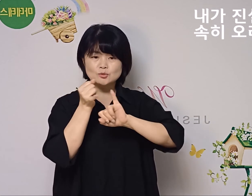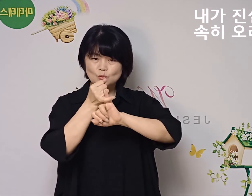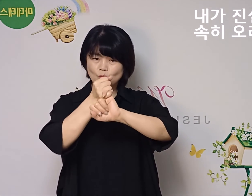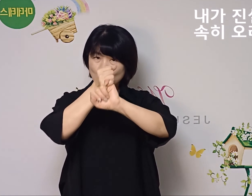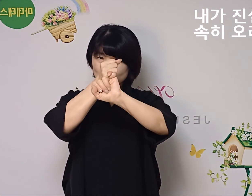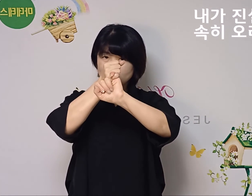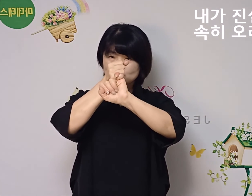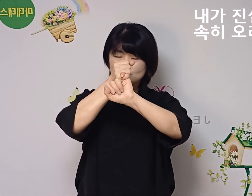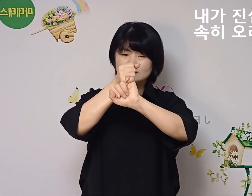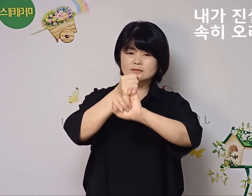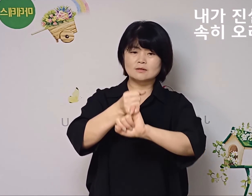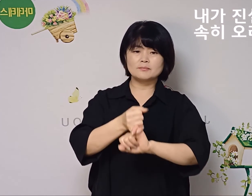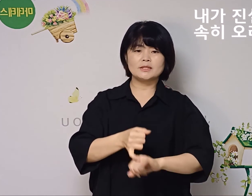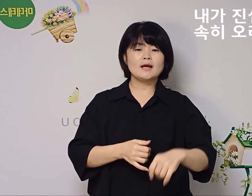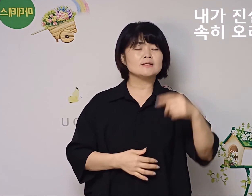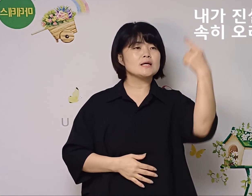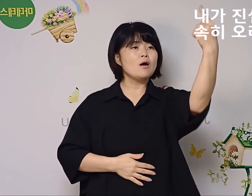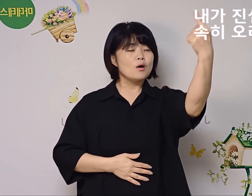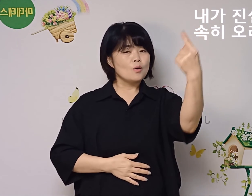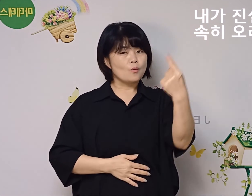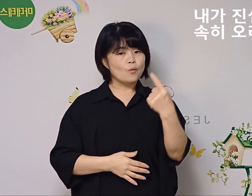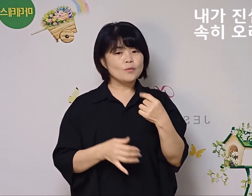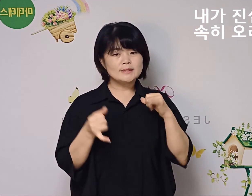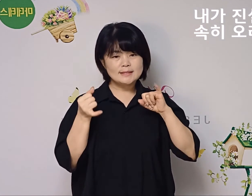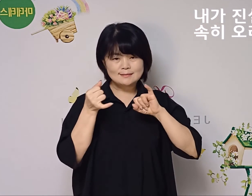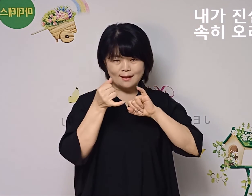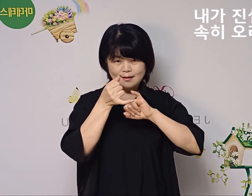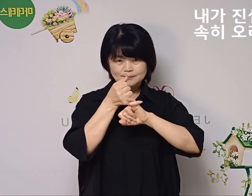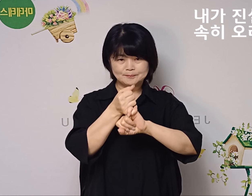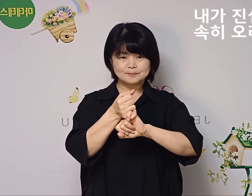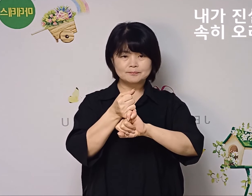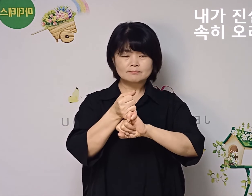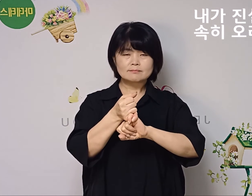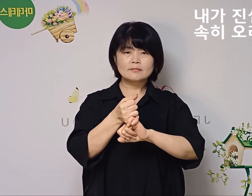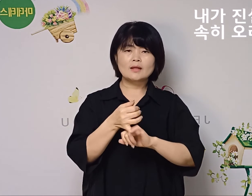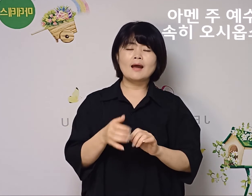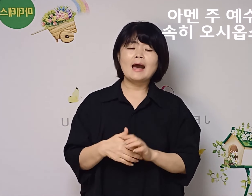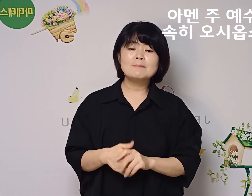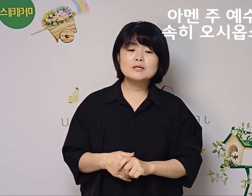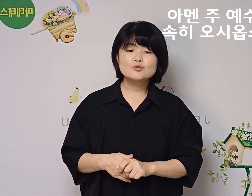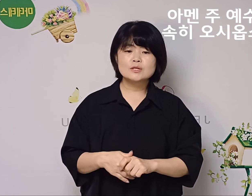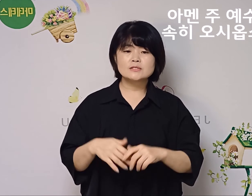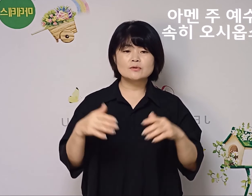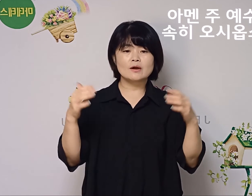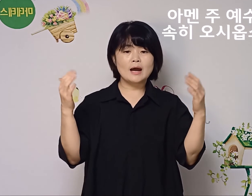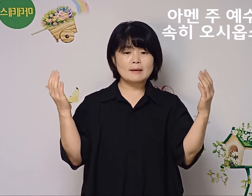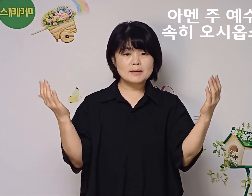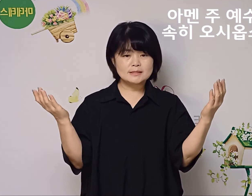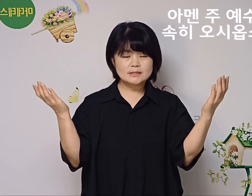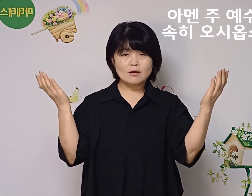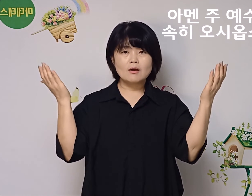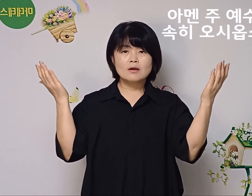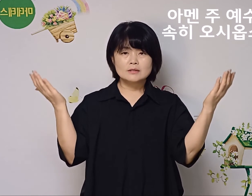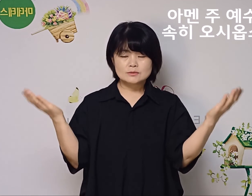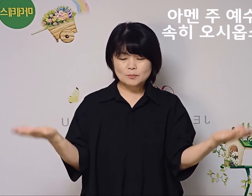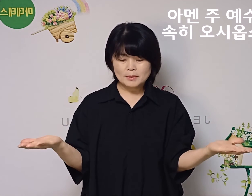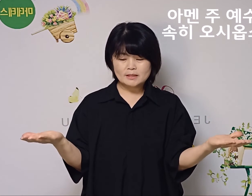약속, 꼭이라는 수화를 넣을 겁니다. 그래서 오리라. 아멘 주에서요. 아멘은요. 손바닥을